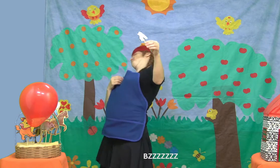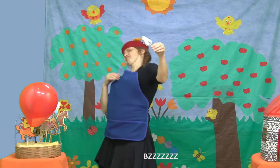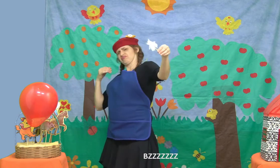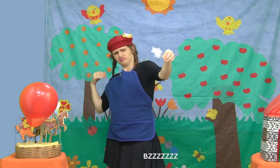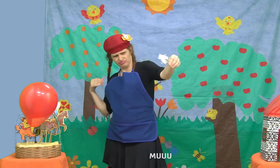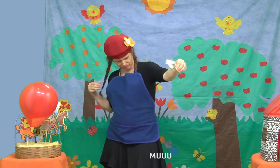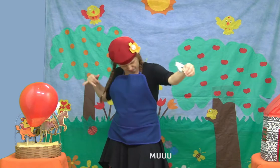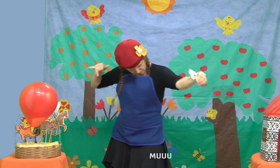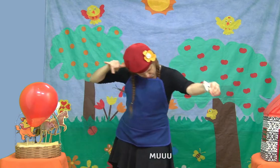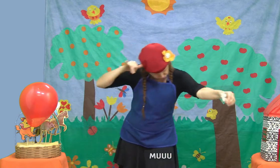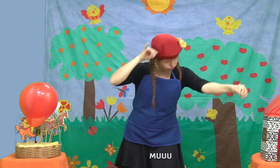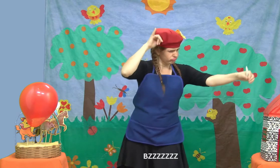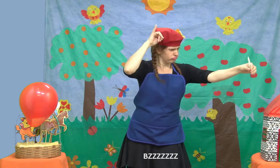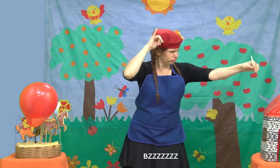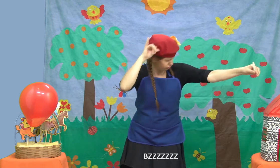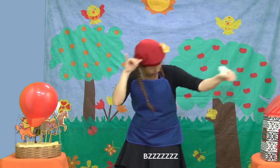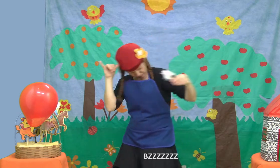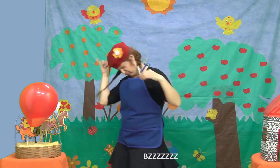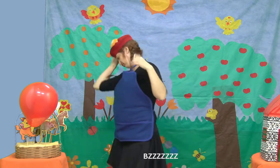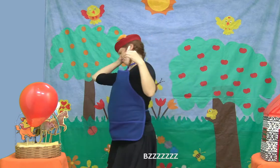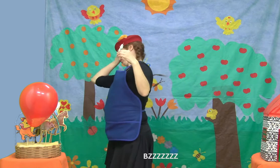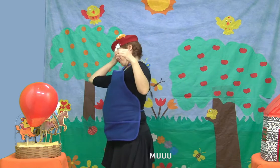num vôo